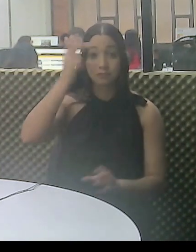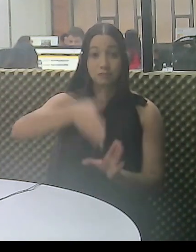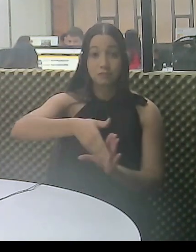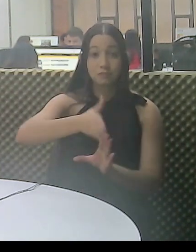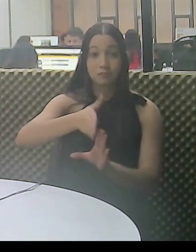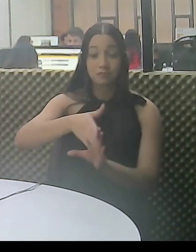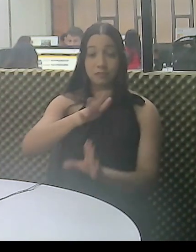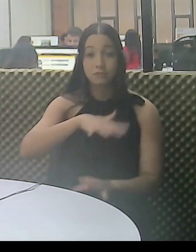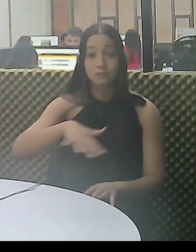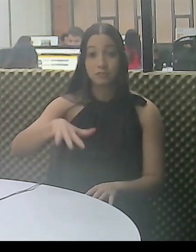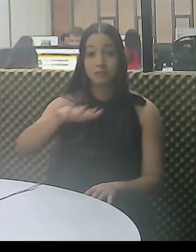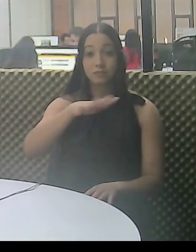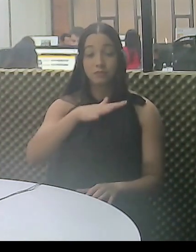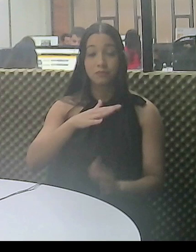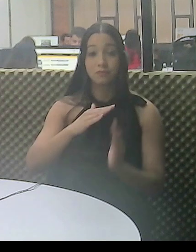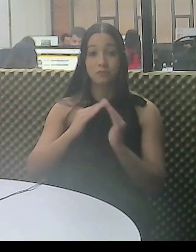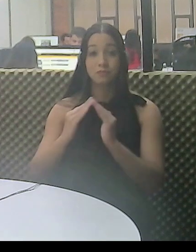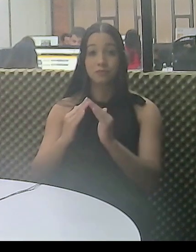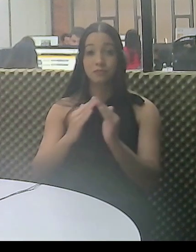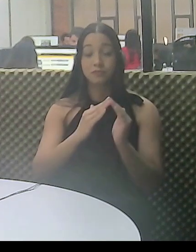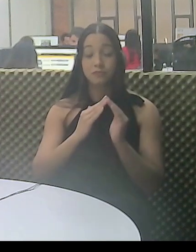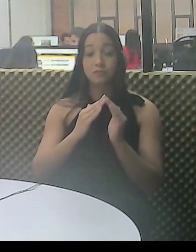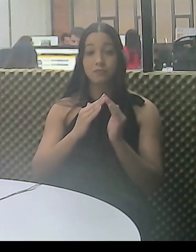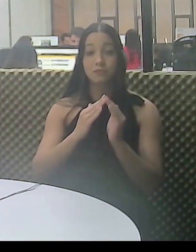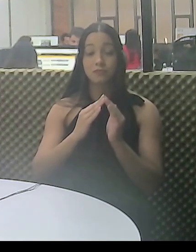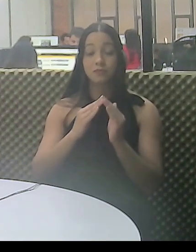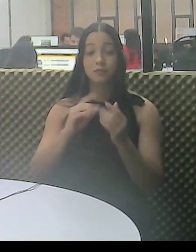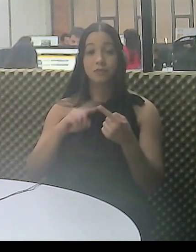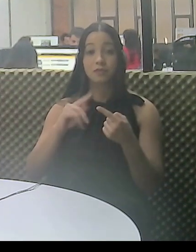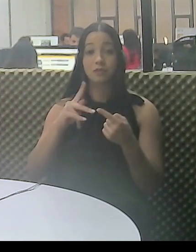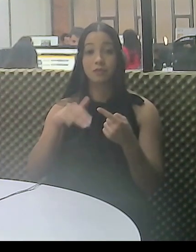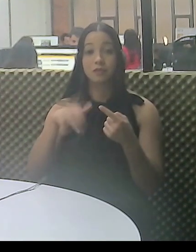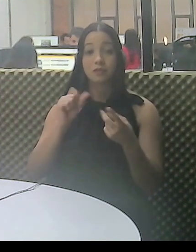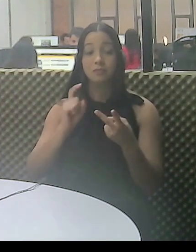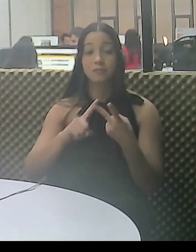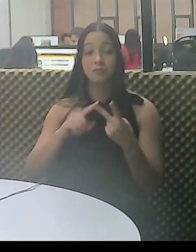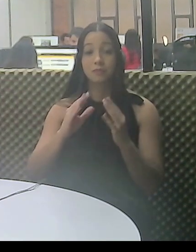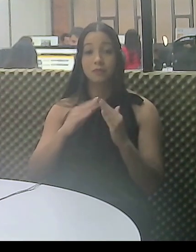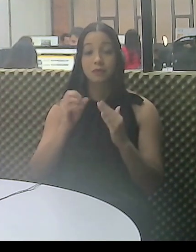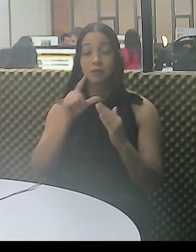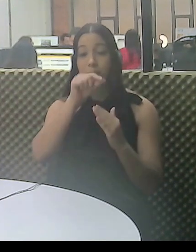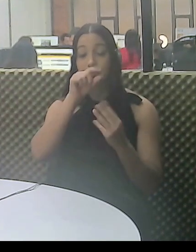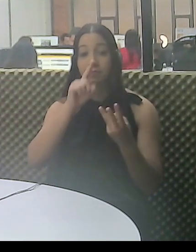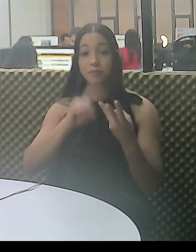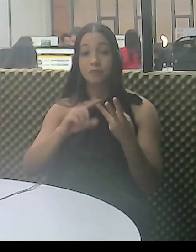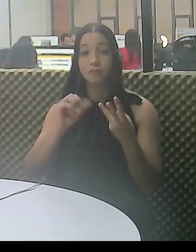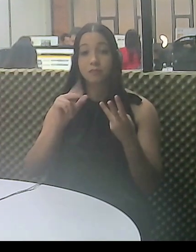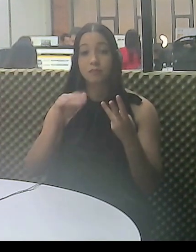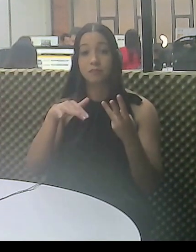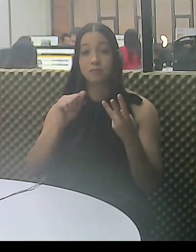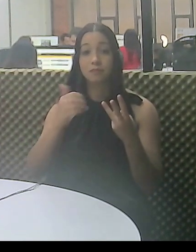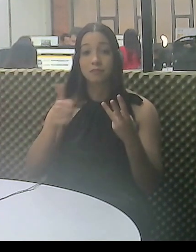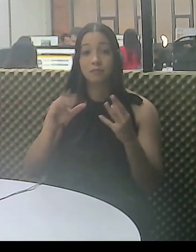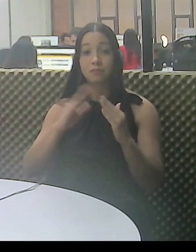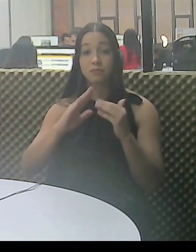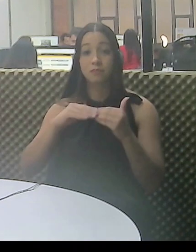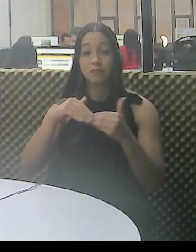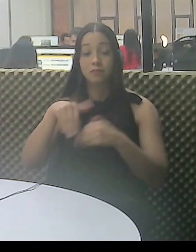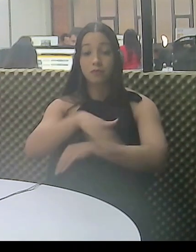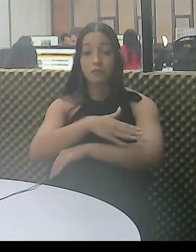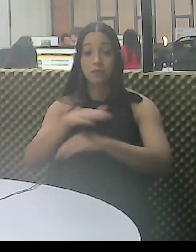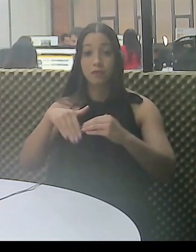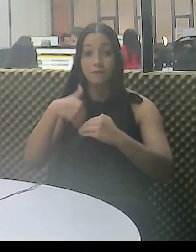os moradores dos bairros Jardim Ipanema, Aclimação e Morada dos Pássaros retirem dos imóveis objetos que não desejam